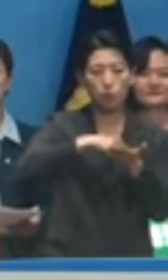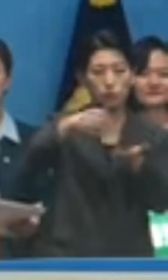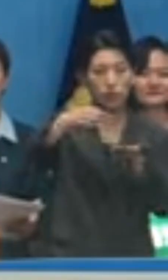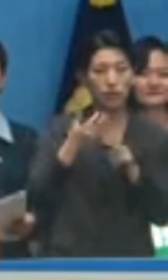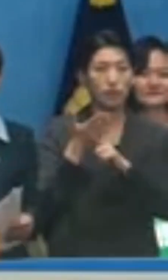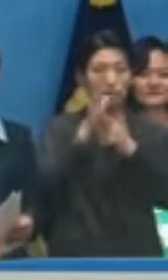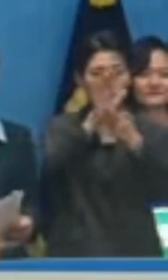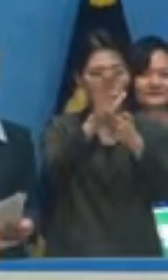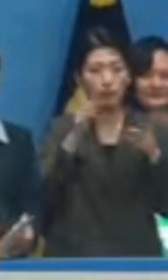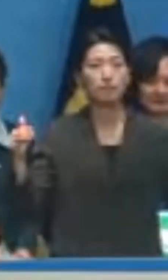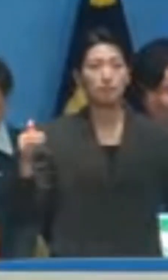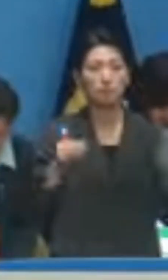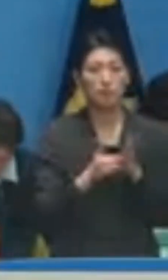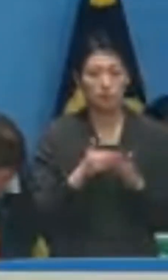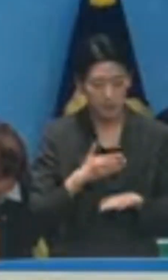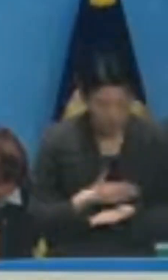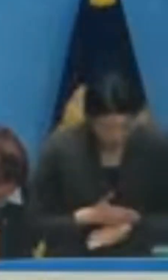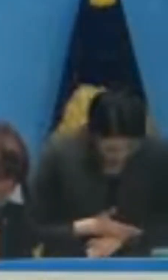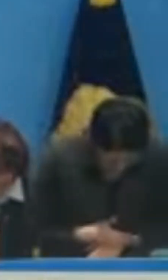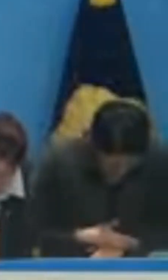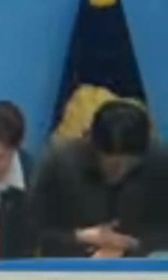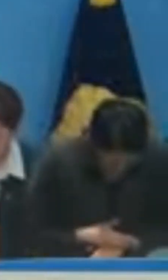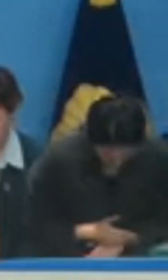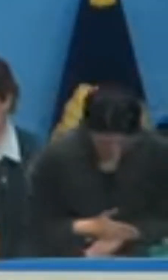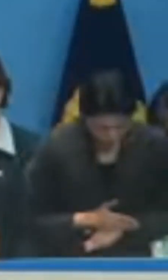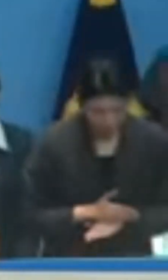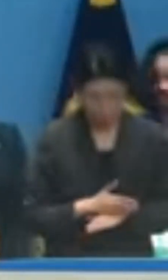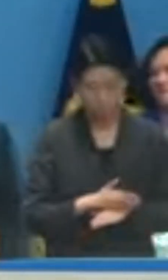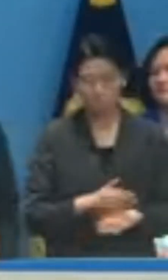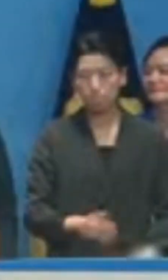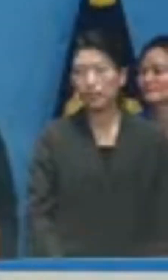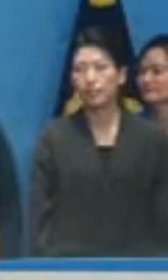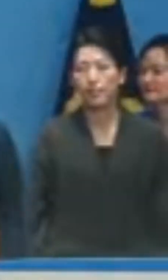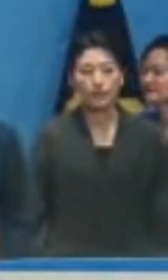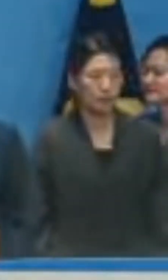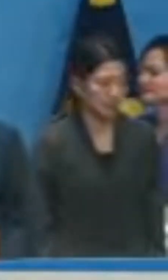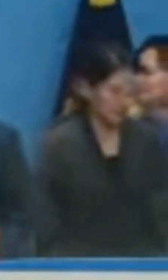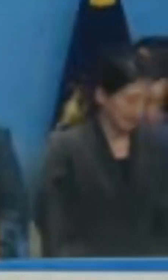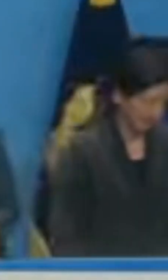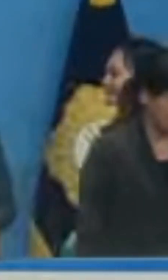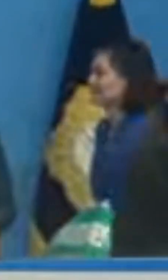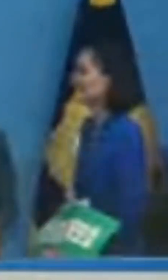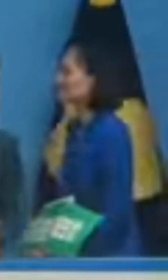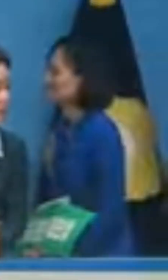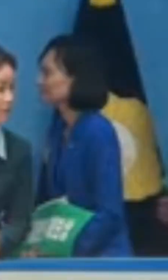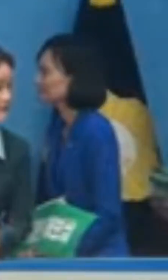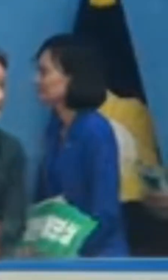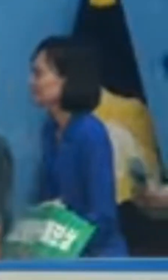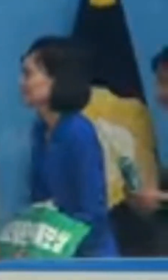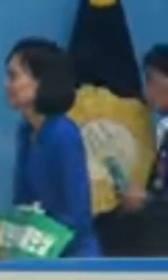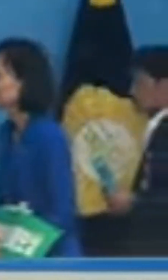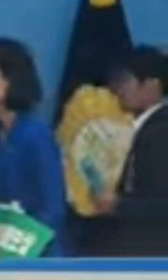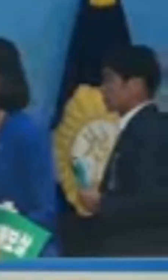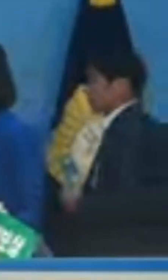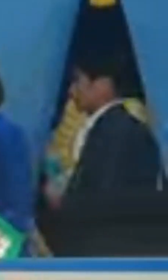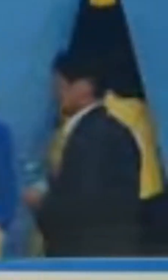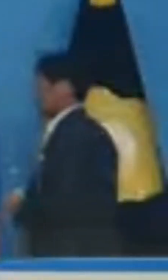기자회견을 마치겠습니다. 고맙습니다.